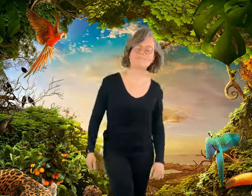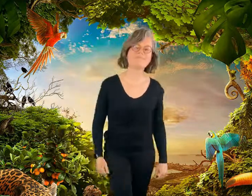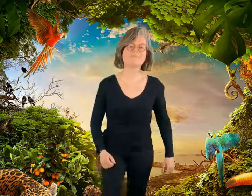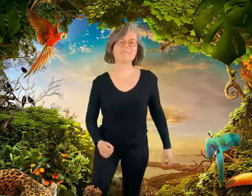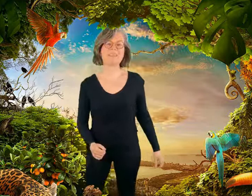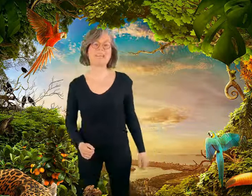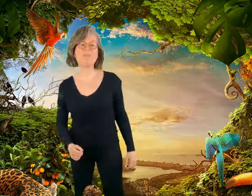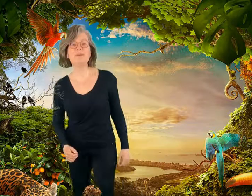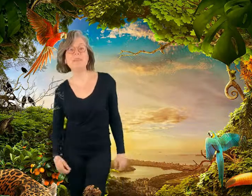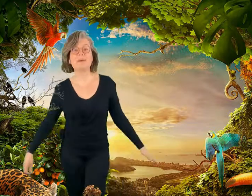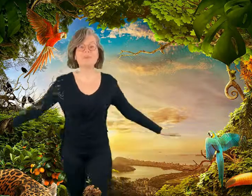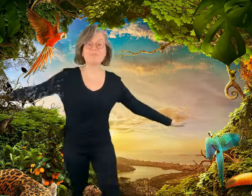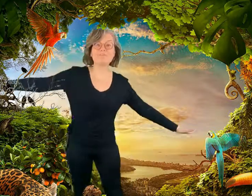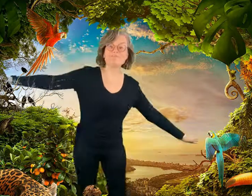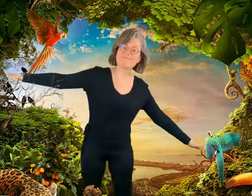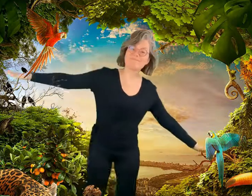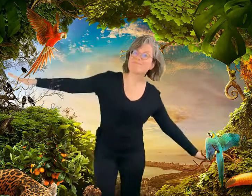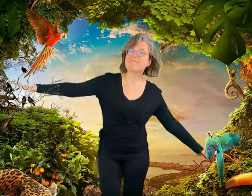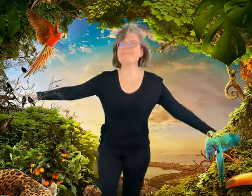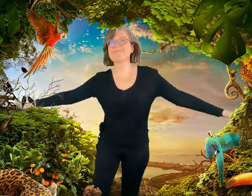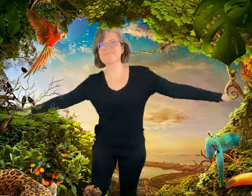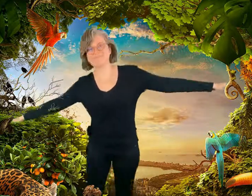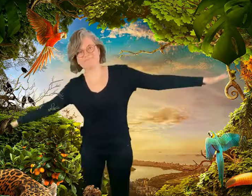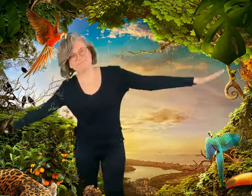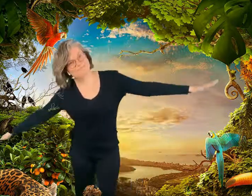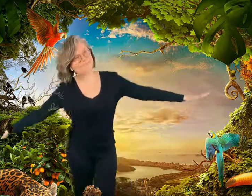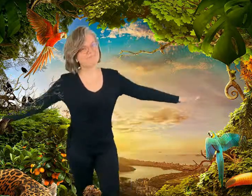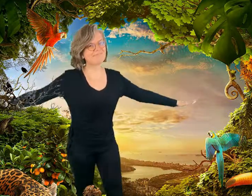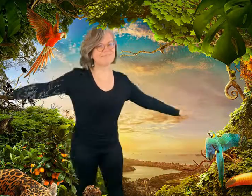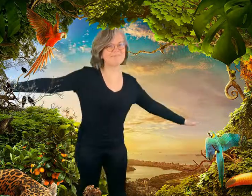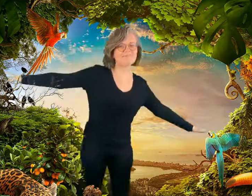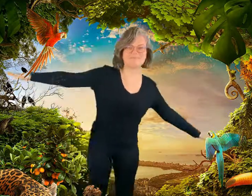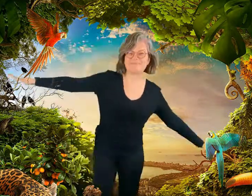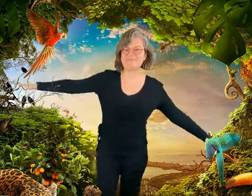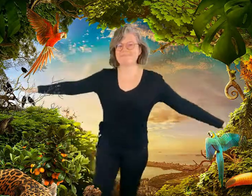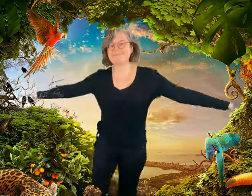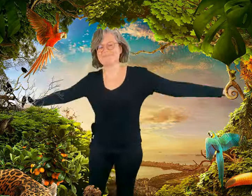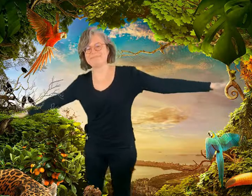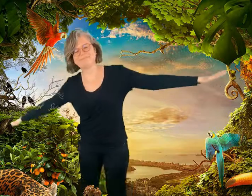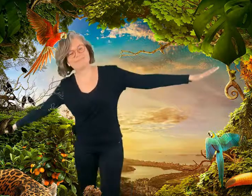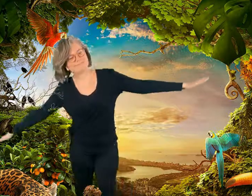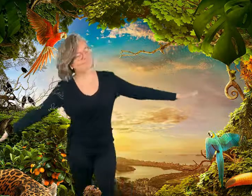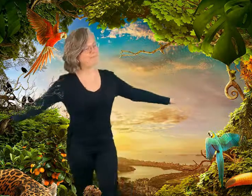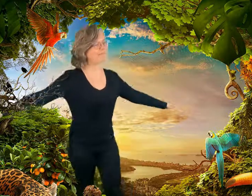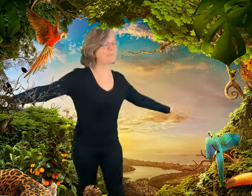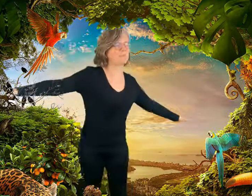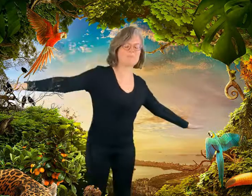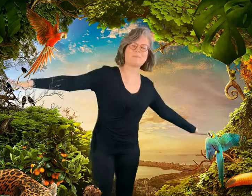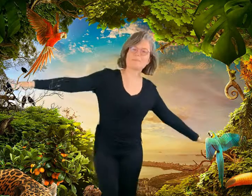vliegveld. Gaan we vliegen? Lang parkeren, veel koffers mee. Ik vlieg straks voor het eerst hoog in